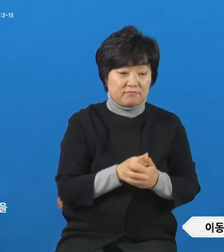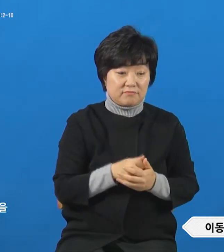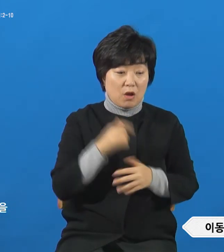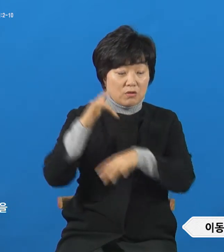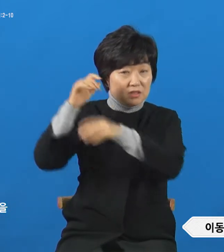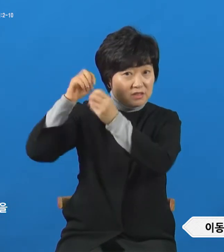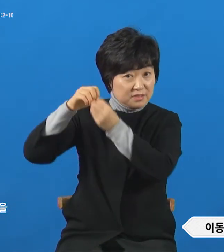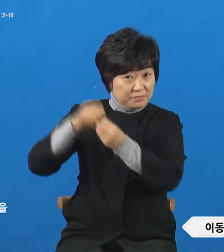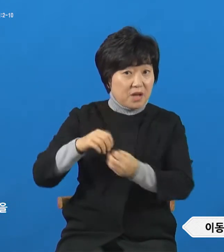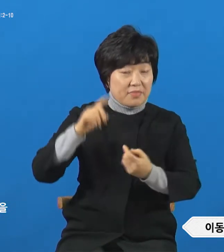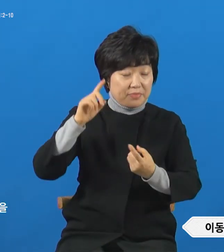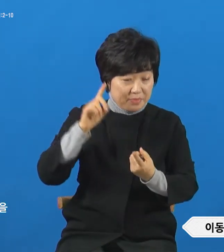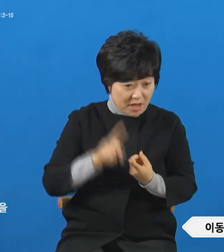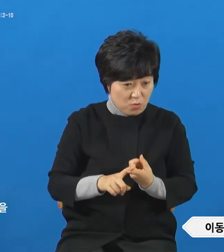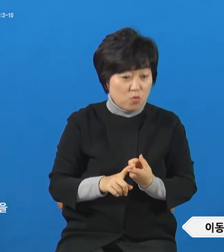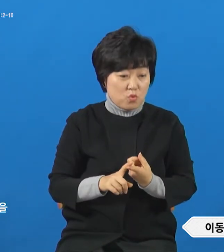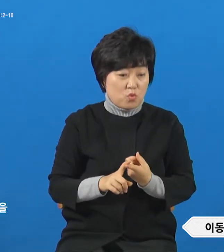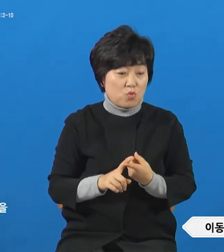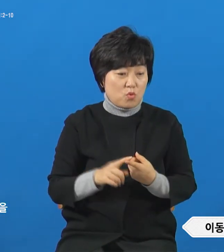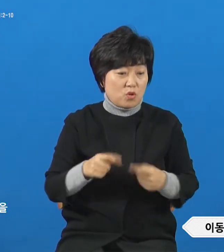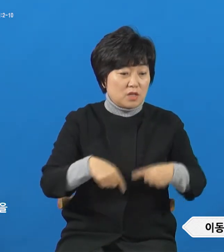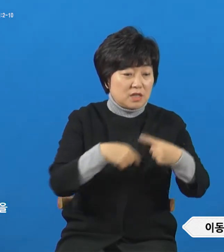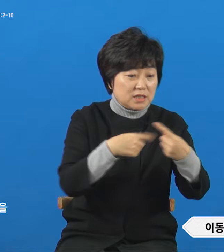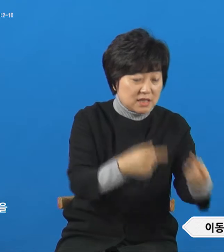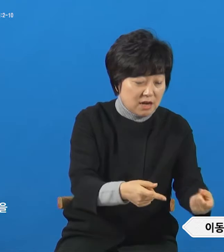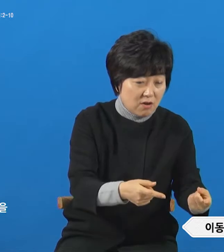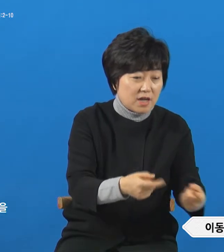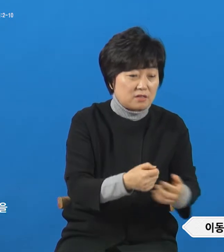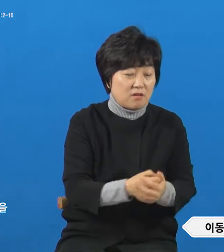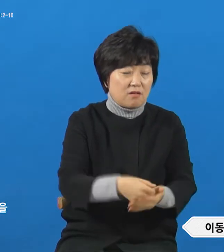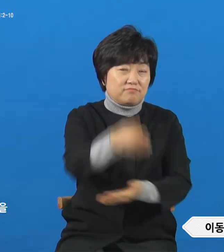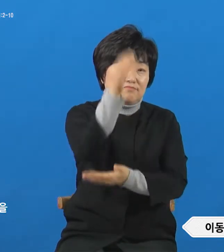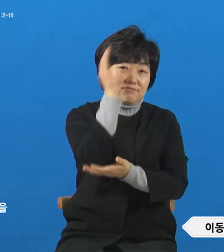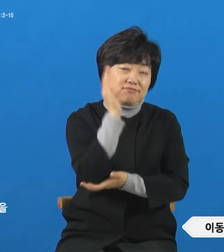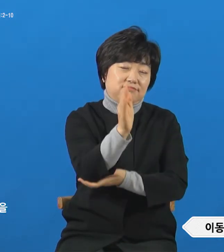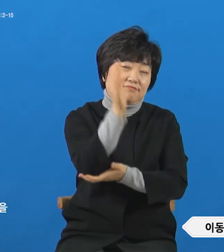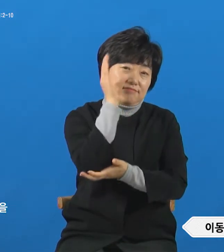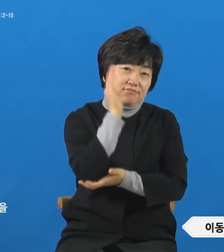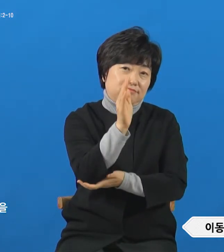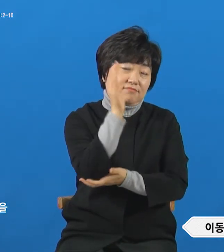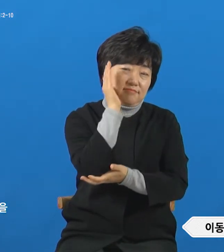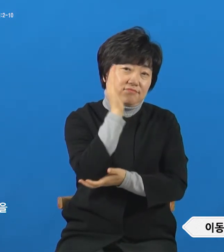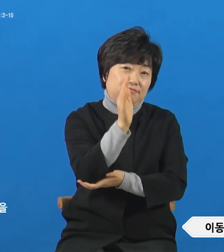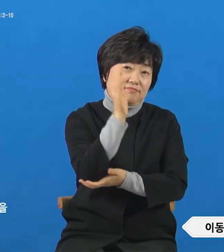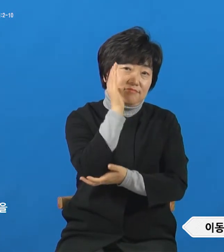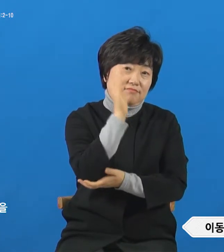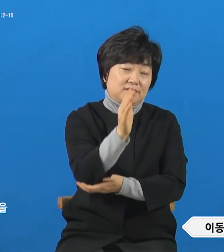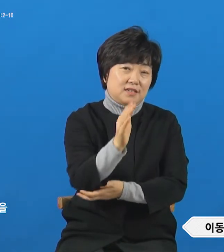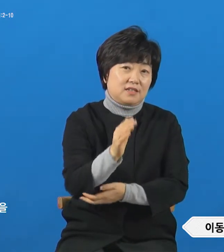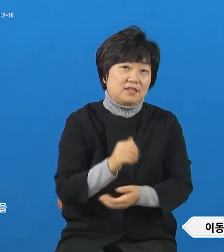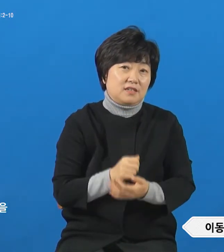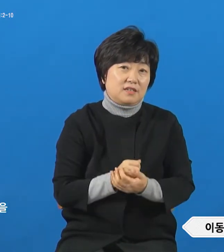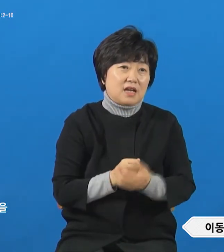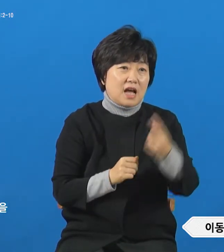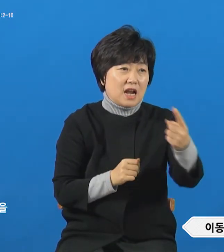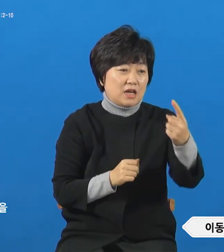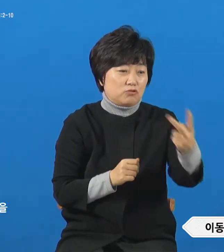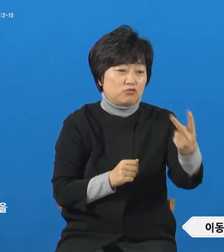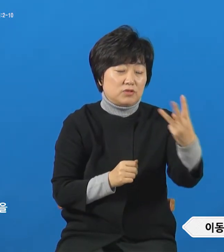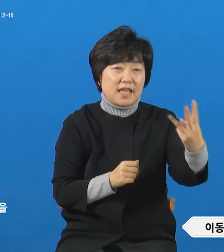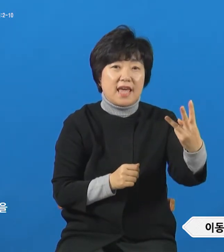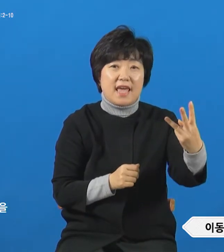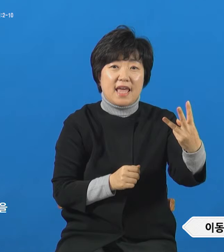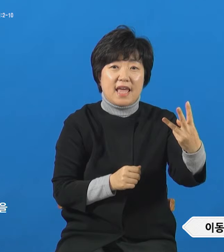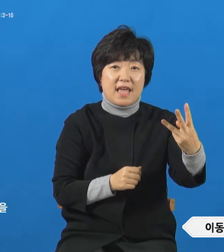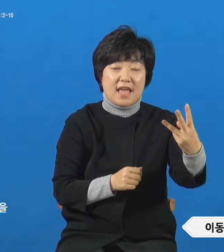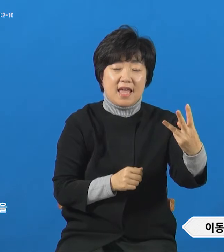들어가서 새 안식일에 성경을 가지고 강론하며 얼마 동안 성경을 강론했다고요? 새 안식일, 지금으로